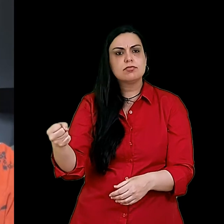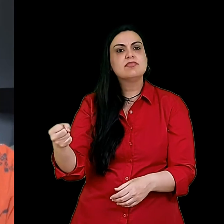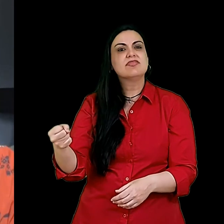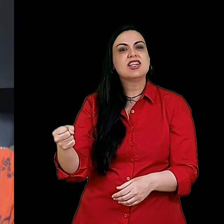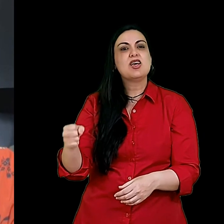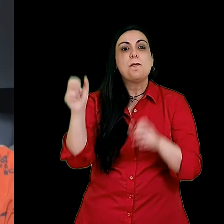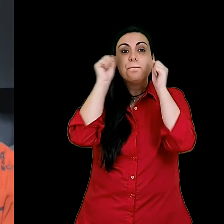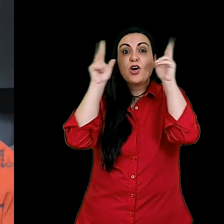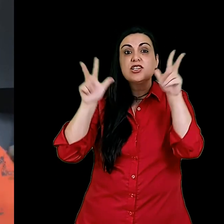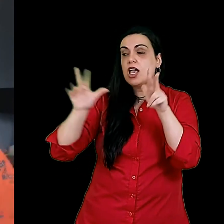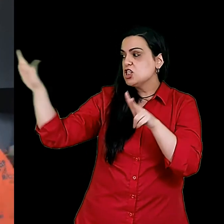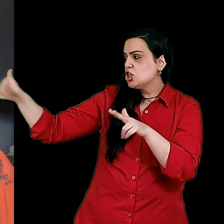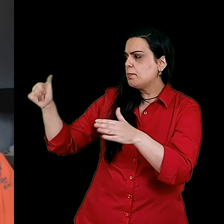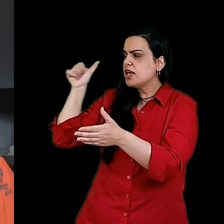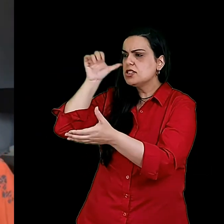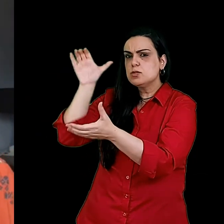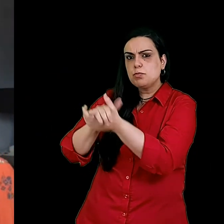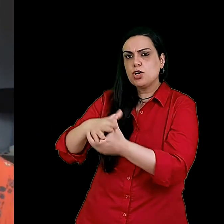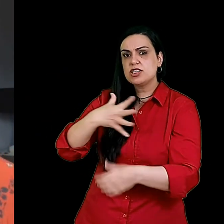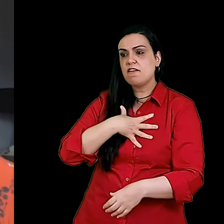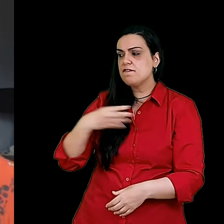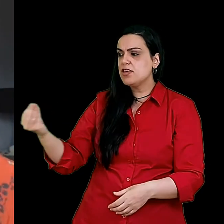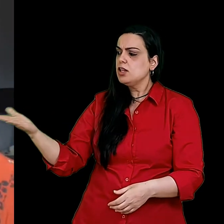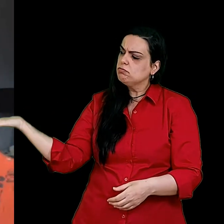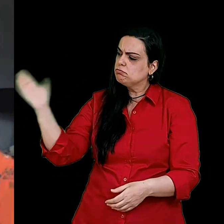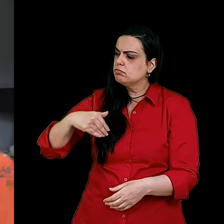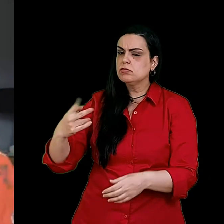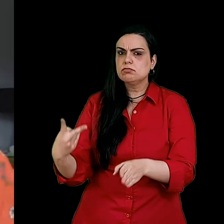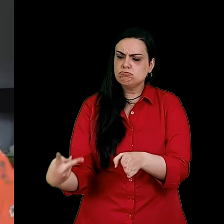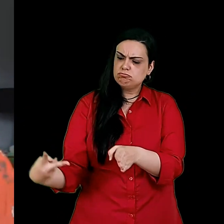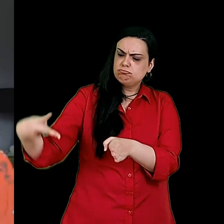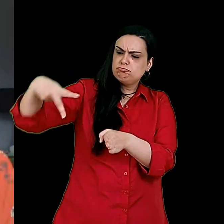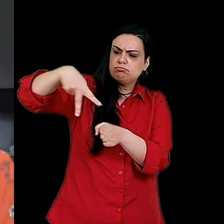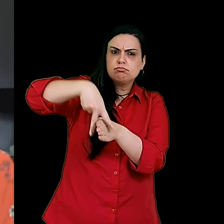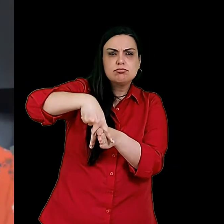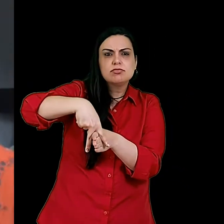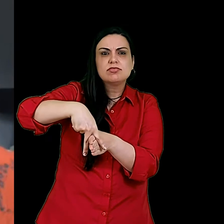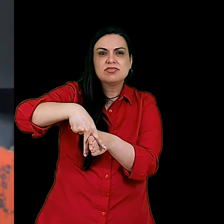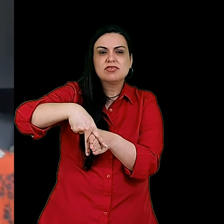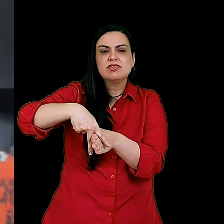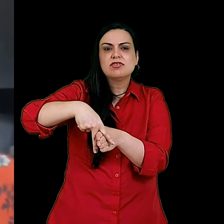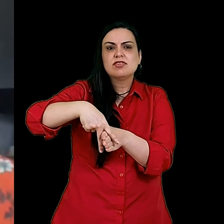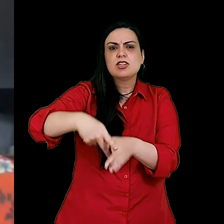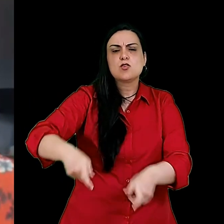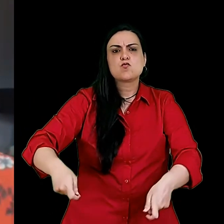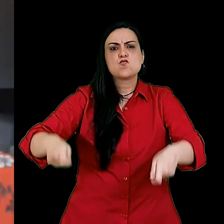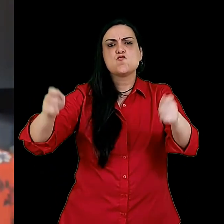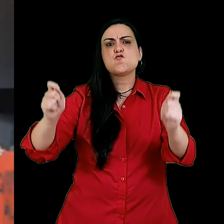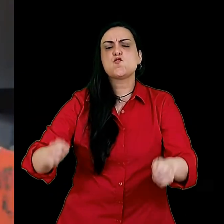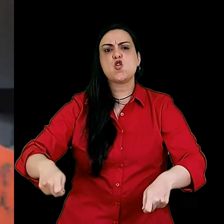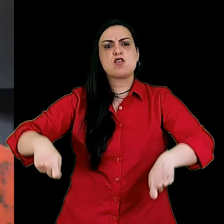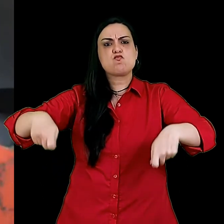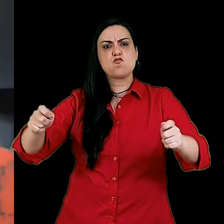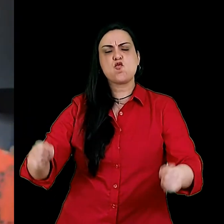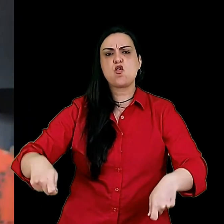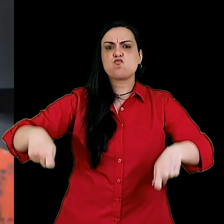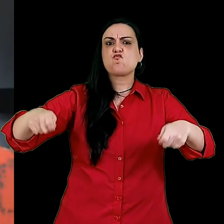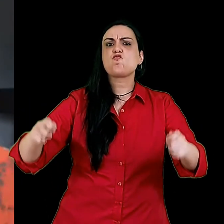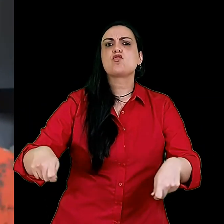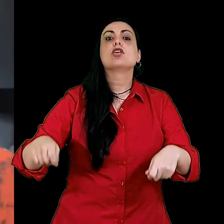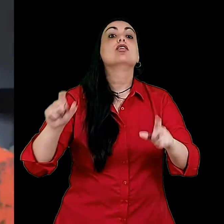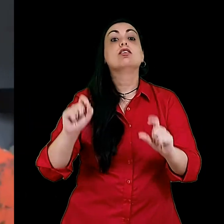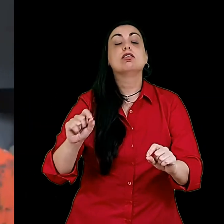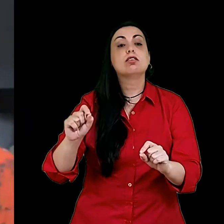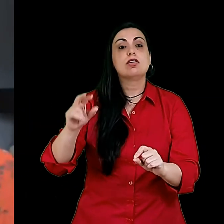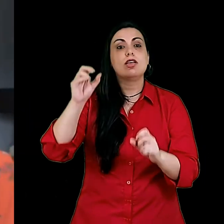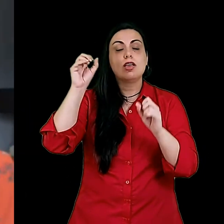vou repetir, gente. Moisés tomou a sua esposa e os seus filhos, e colocou eles sobre um jumento e voltou